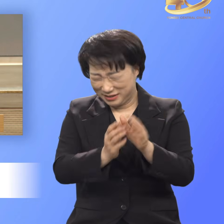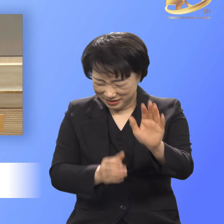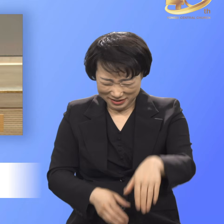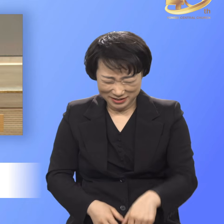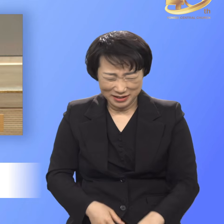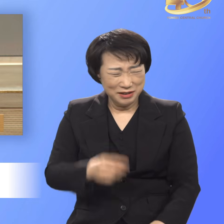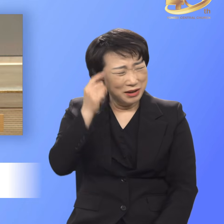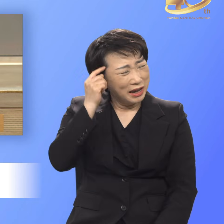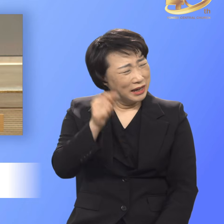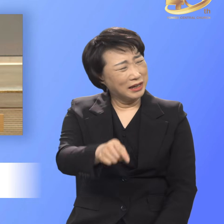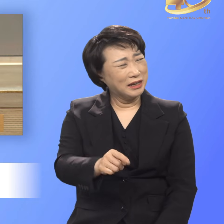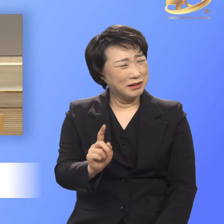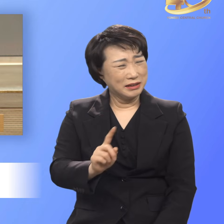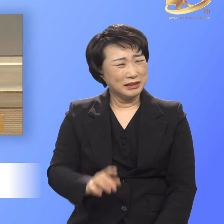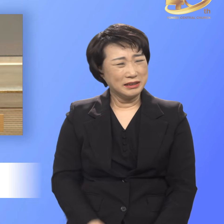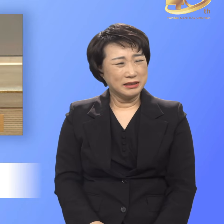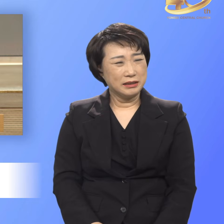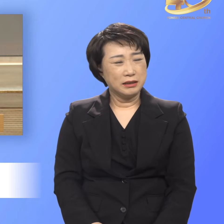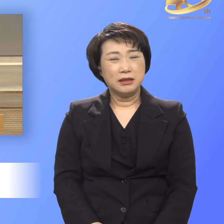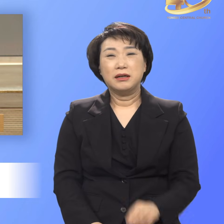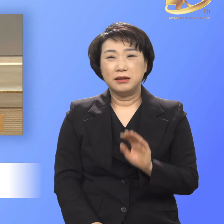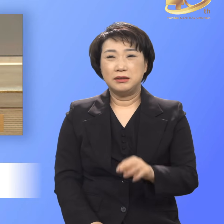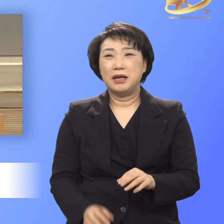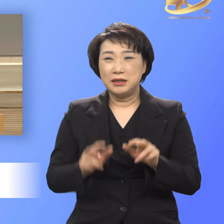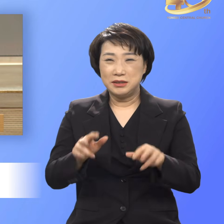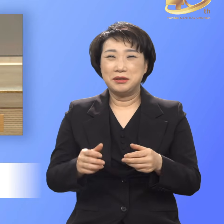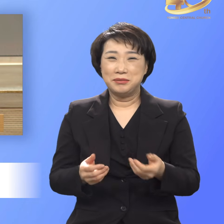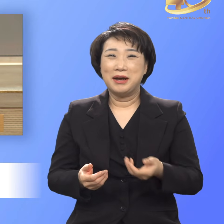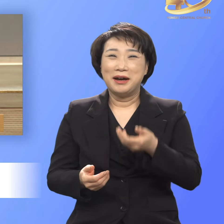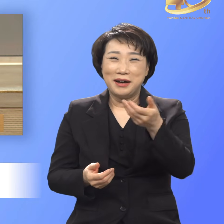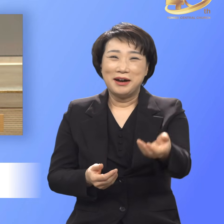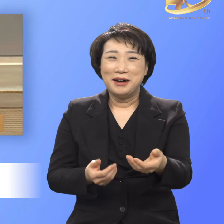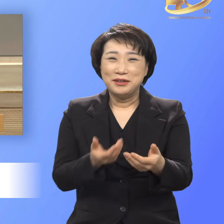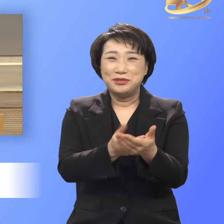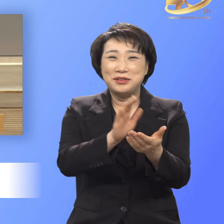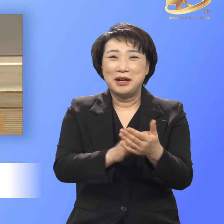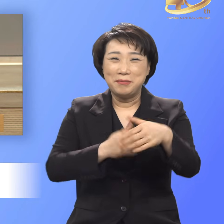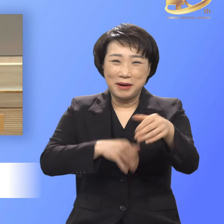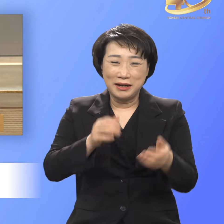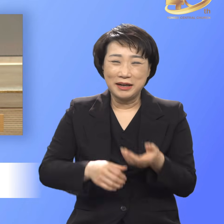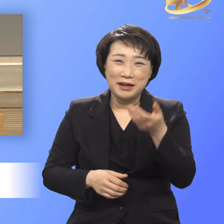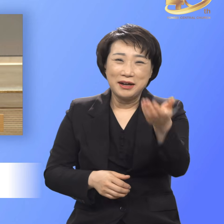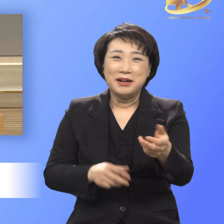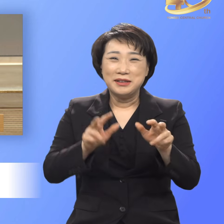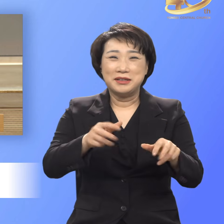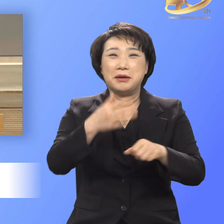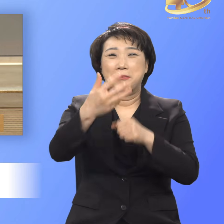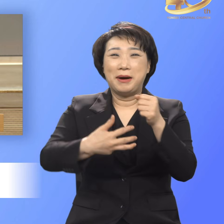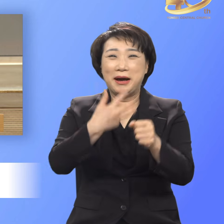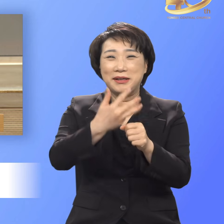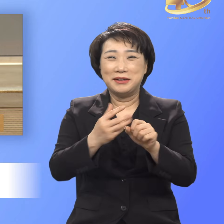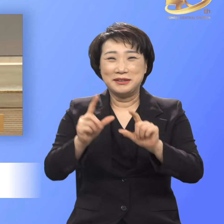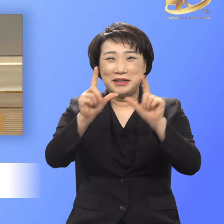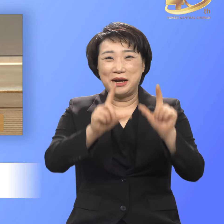저걸 왜 만드나 모르겠다. 근데 그 방에 가서 지금 몇 년 살고 있느냐? 지금 8년째 살고 있어.